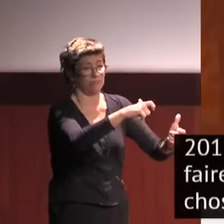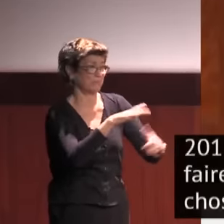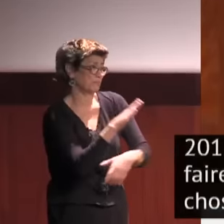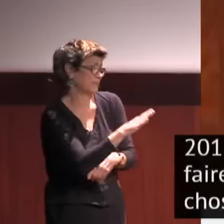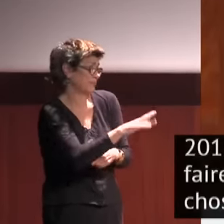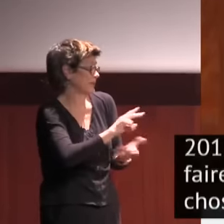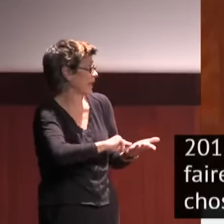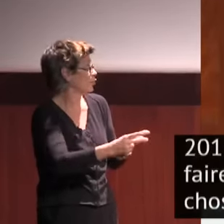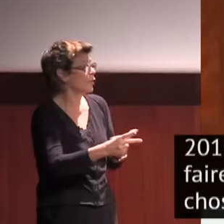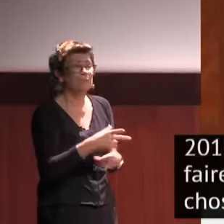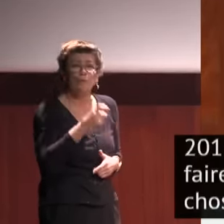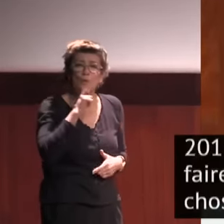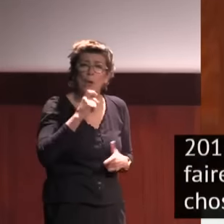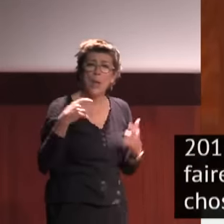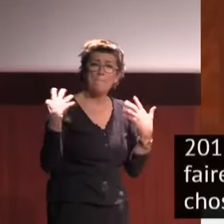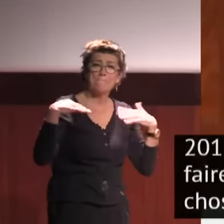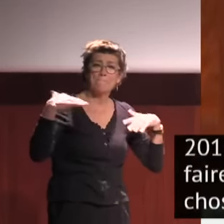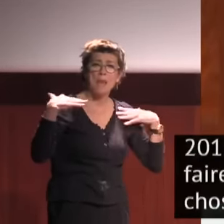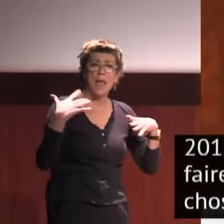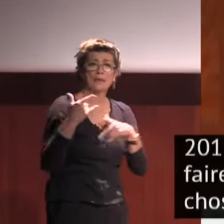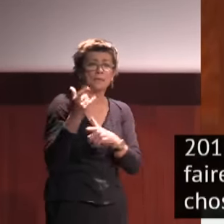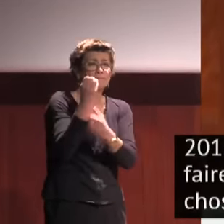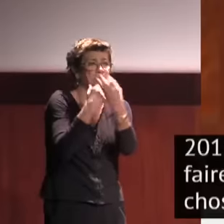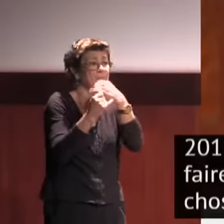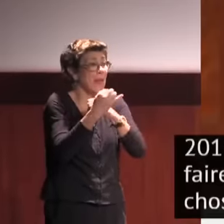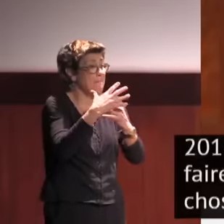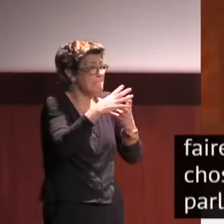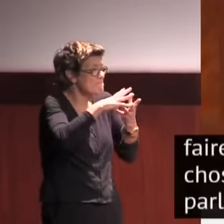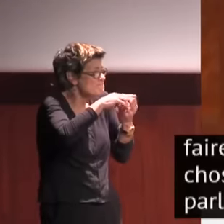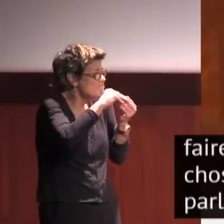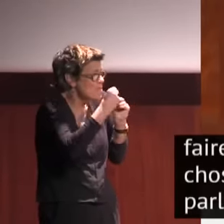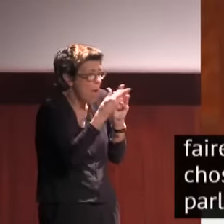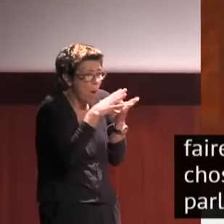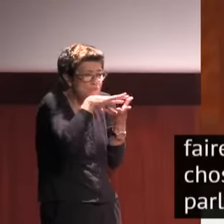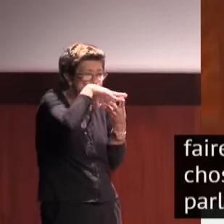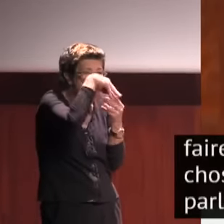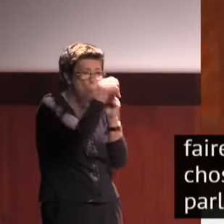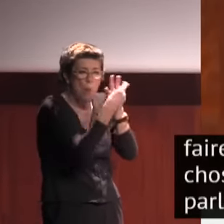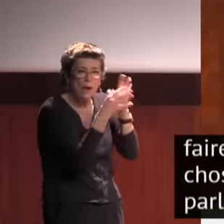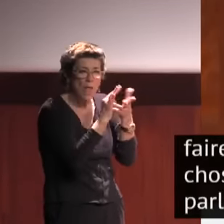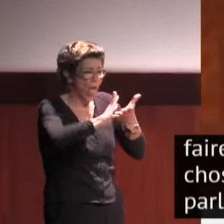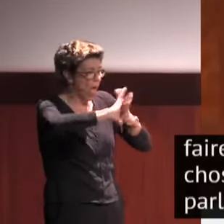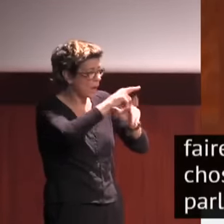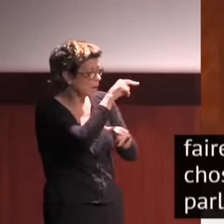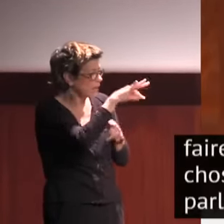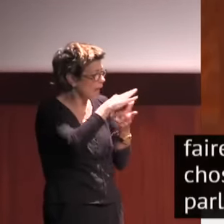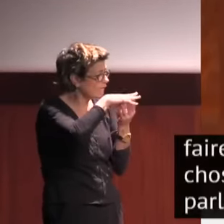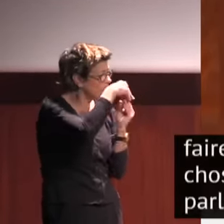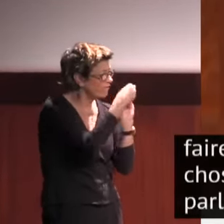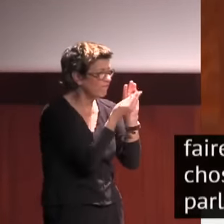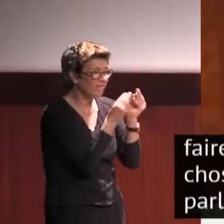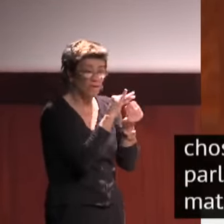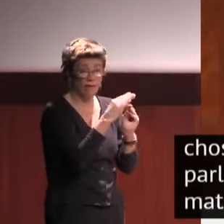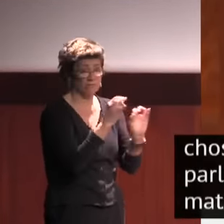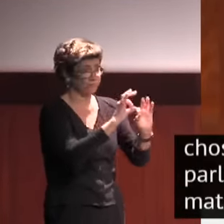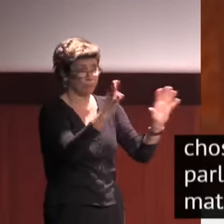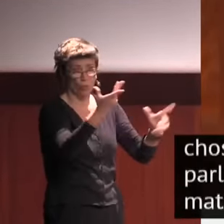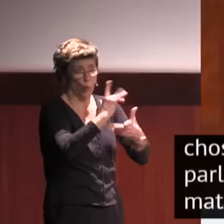Mélanie, tout à l'heure, parlait de matière à modeler. Toutes les langues sont des matières à modeler. Et quand on fait de la traduction en langue des